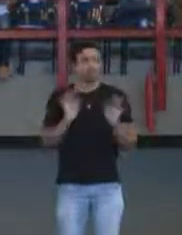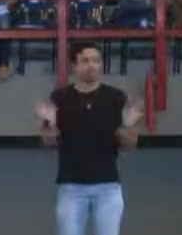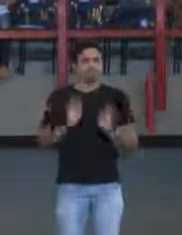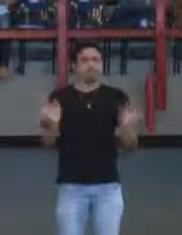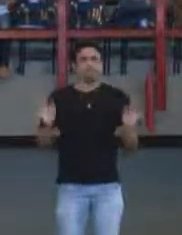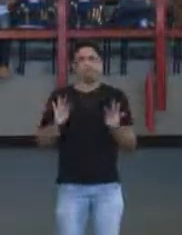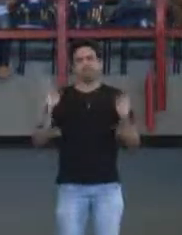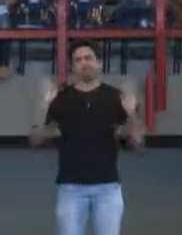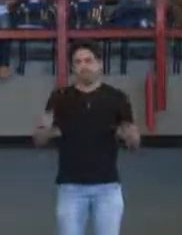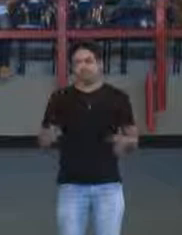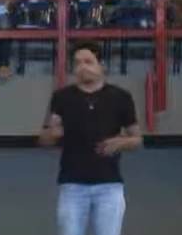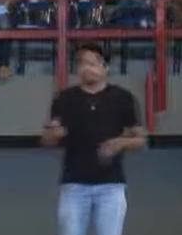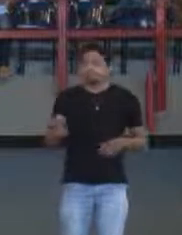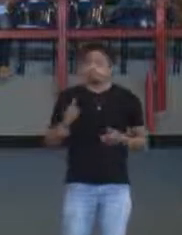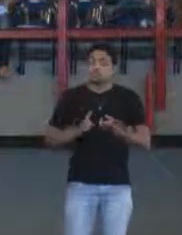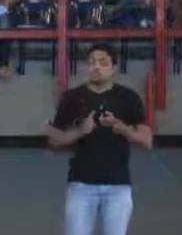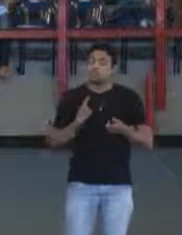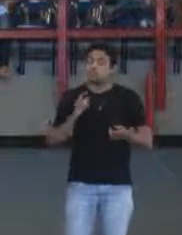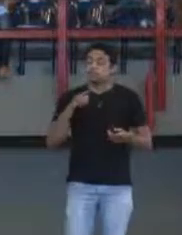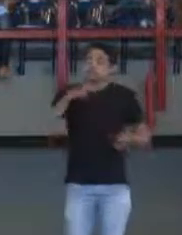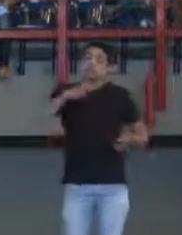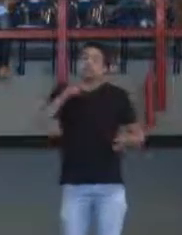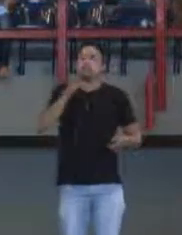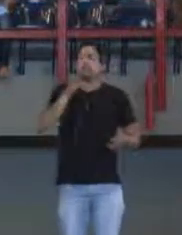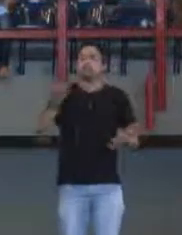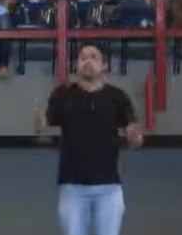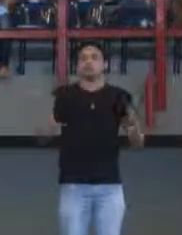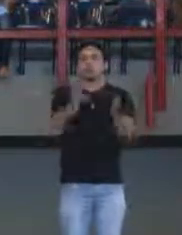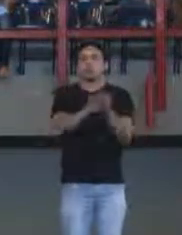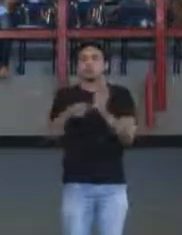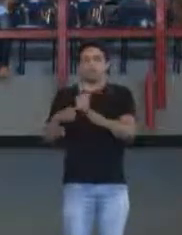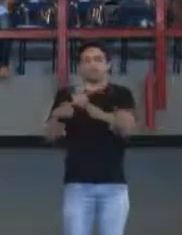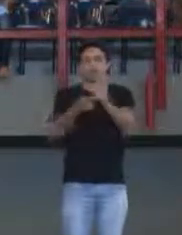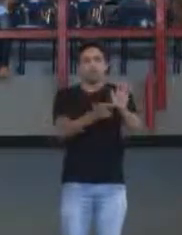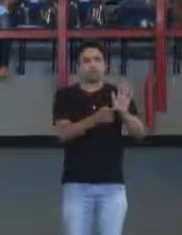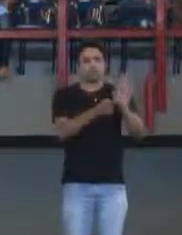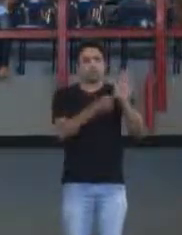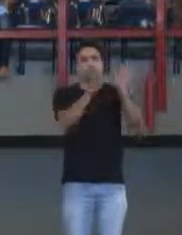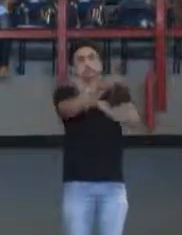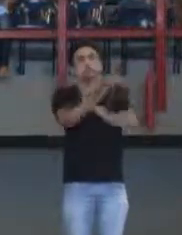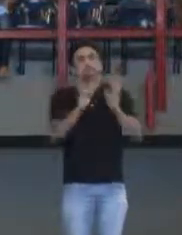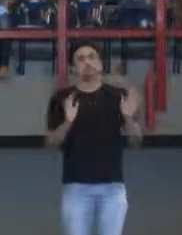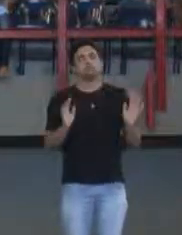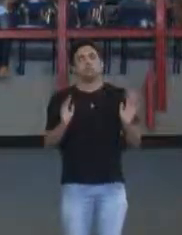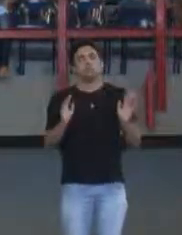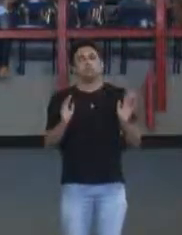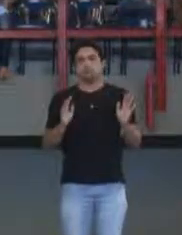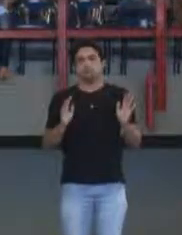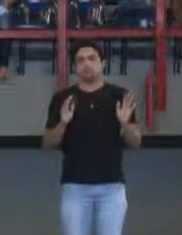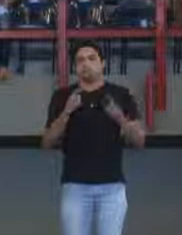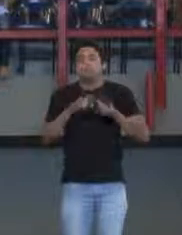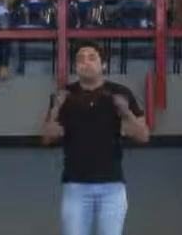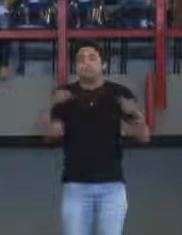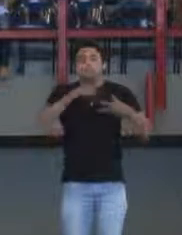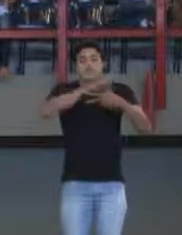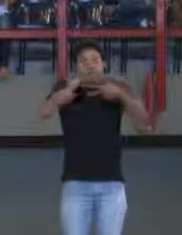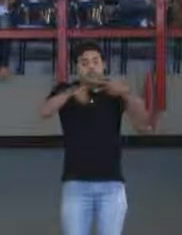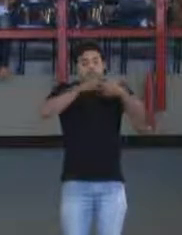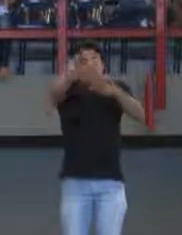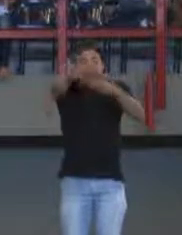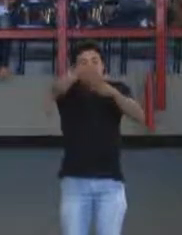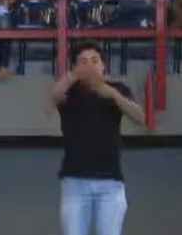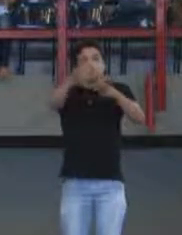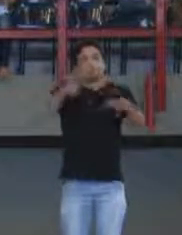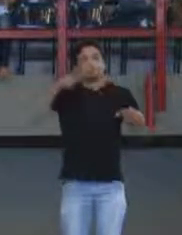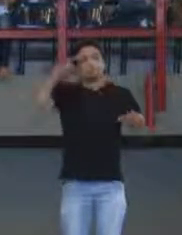bem simples, por sinal. E aí, não adiantava eu chegar aqui e mostrar essa questão para vocês sem ser do Enem, porque a grande